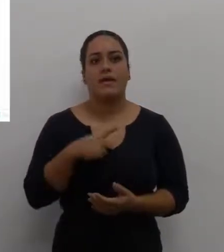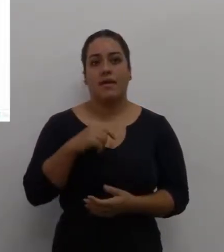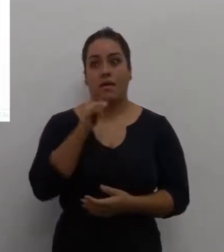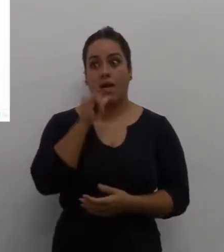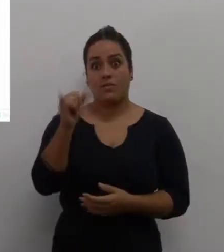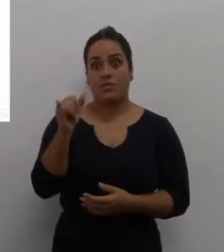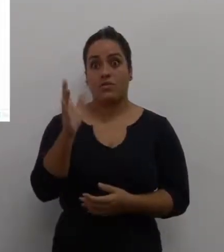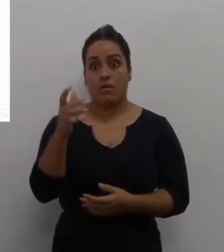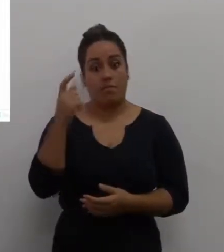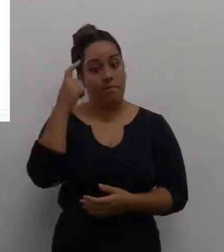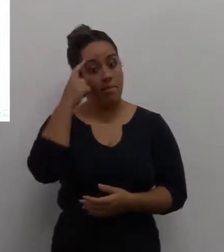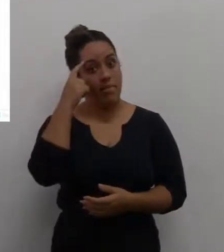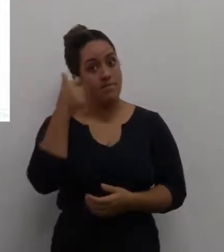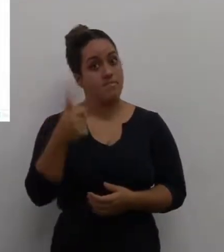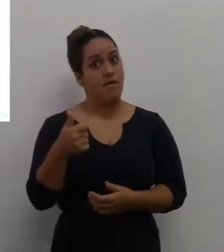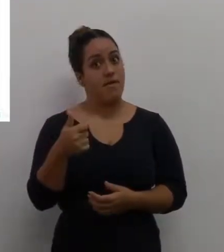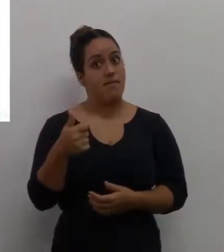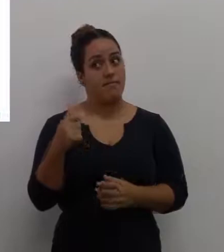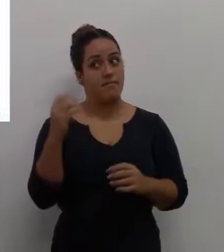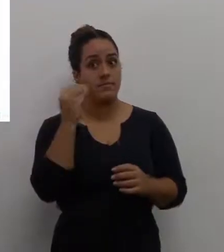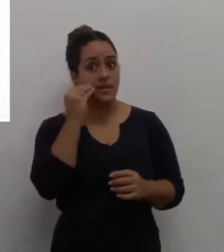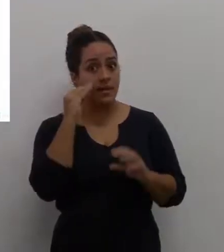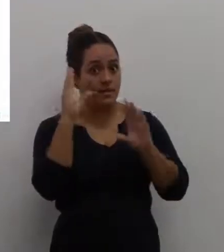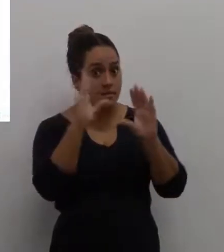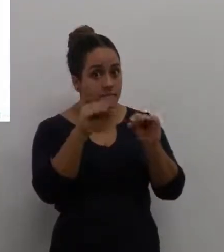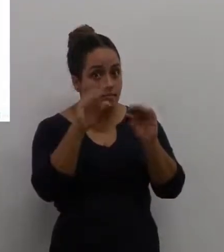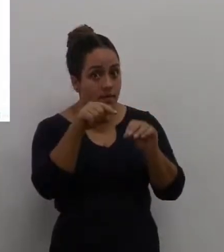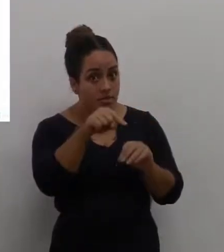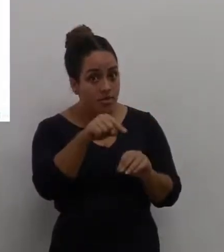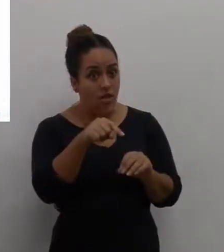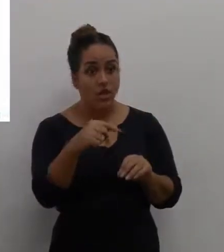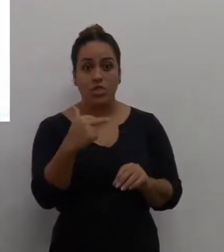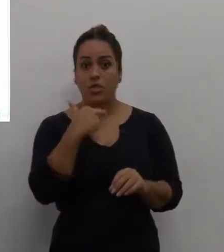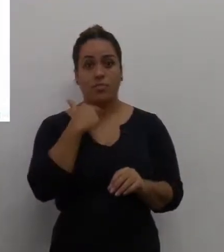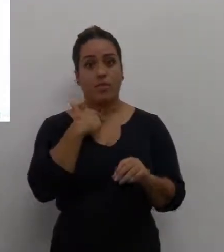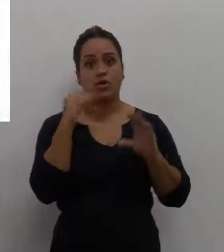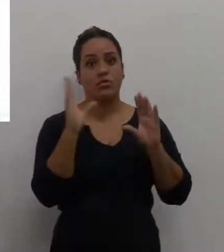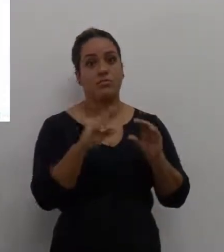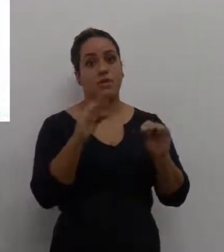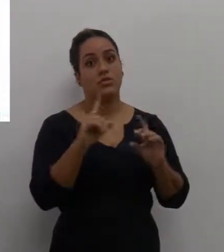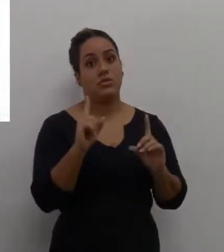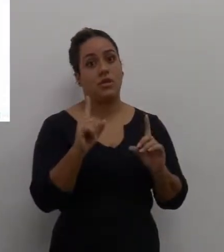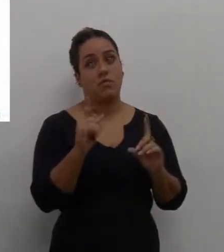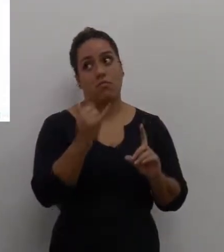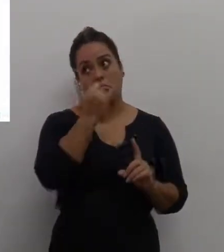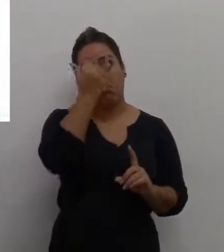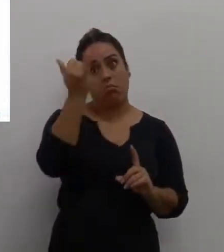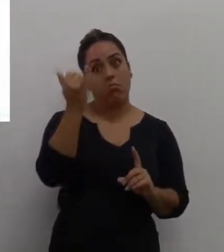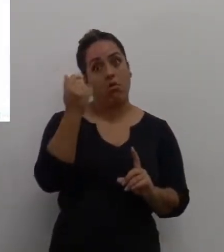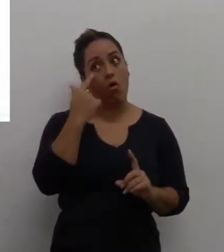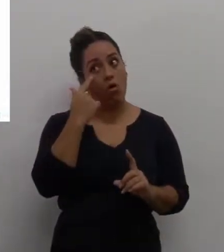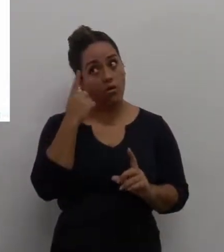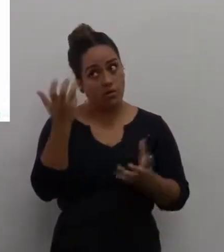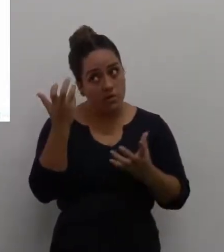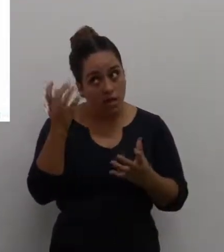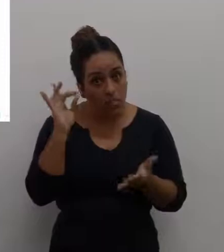Ó, ele está avisando, ó. Pense bem. Você está tentando editar uma parte da página que não deve ser alterada acidentalmente. Você quer assim